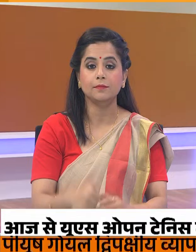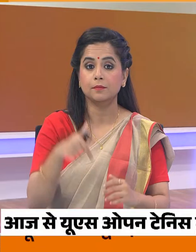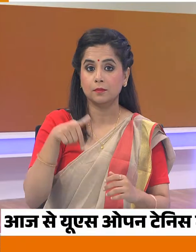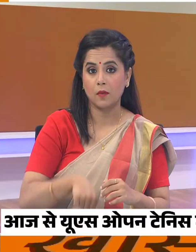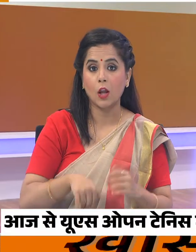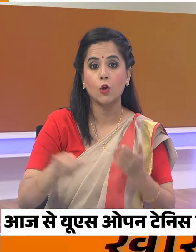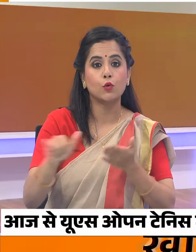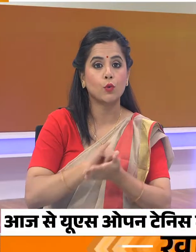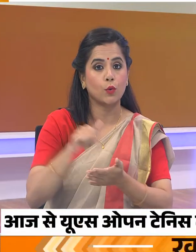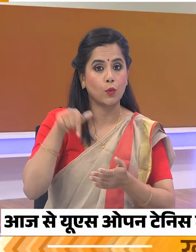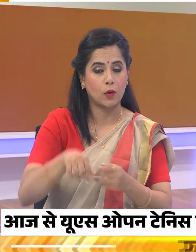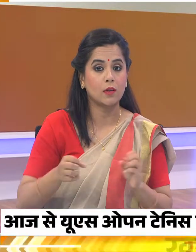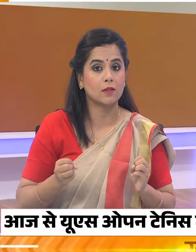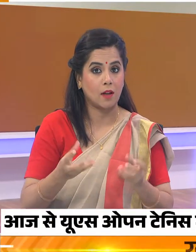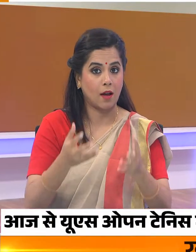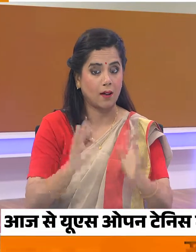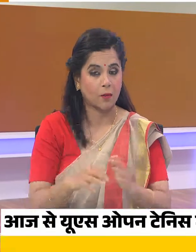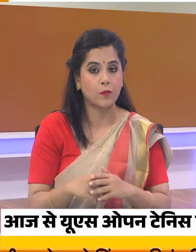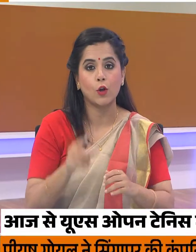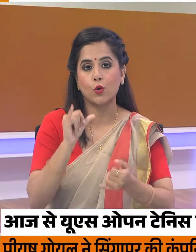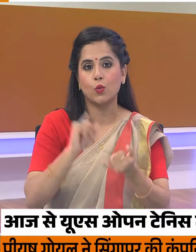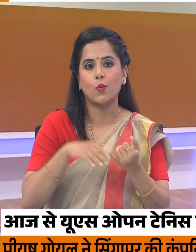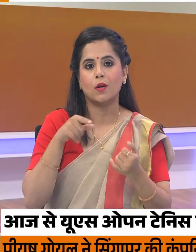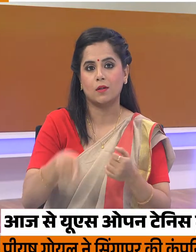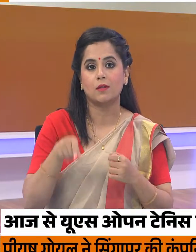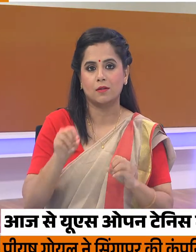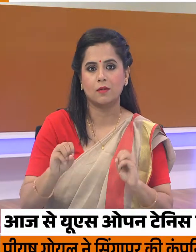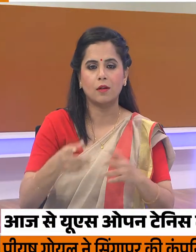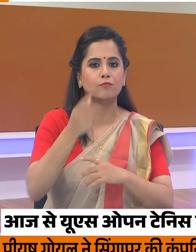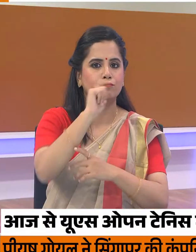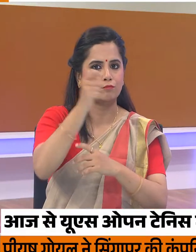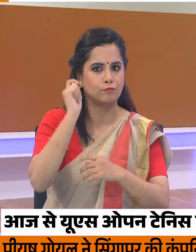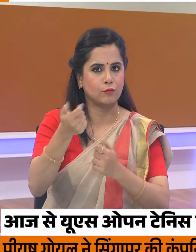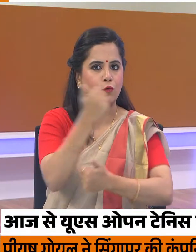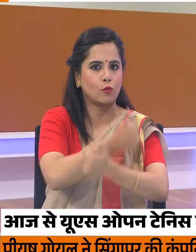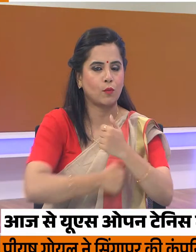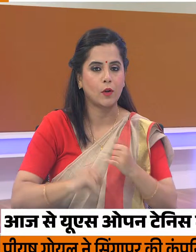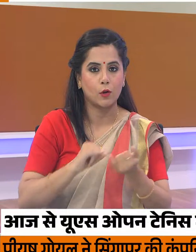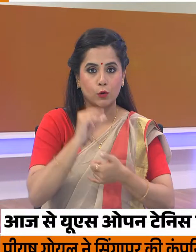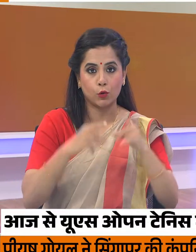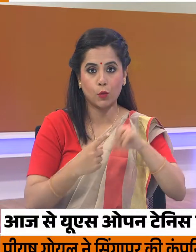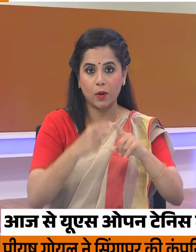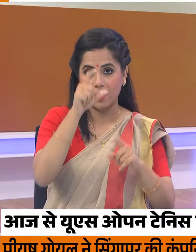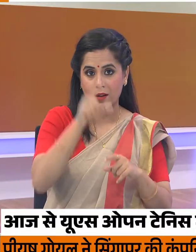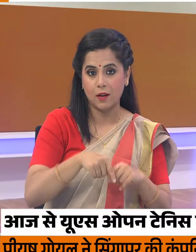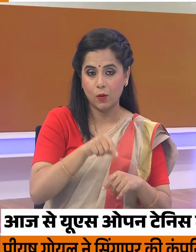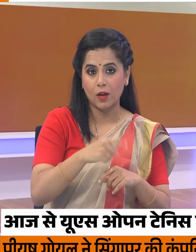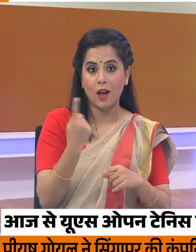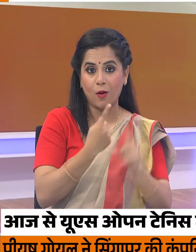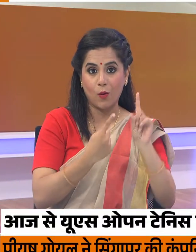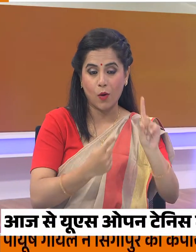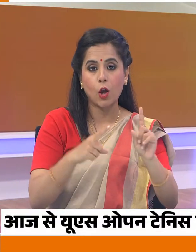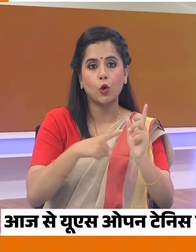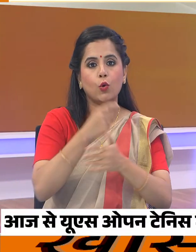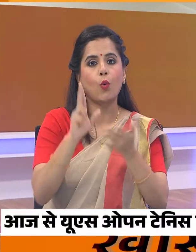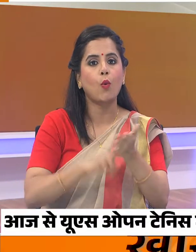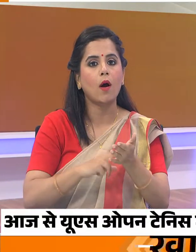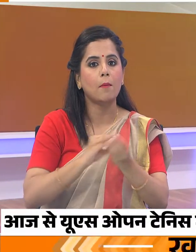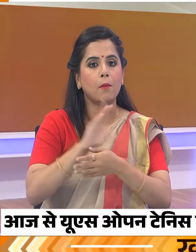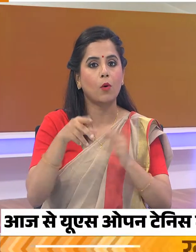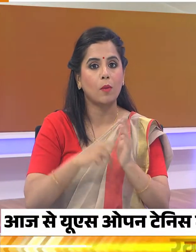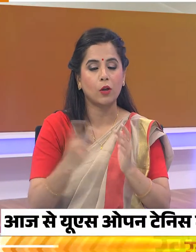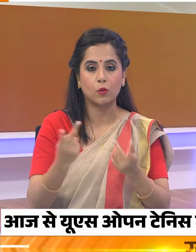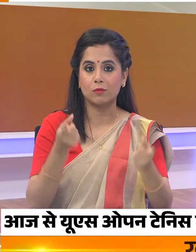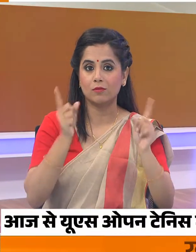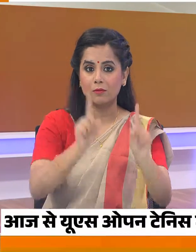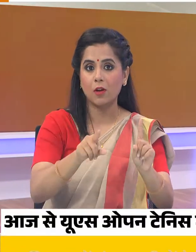आज से न्यूयॉर्क में शुरू होगा यूएस ओपन टेनिस टूर्नामेंट। सुमित नागल एकल में और रोहन बोपन्ना युगल